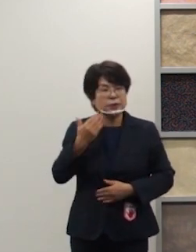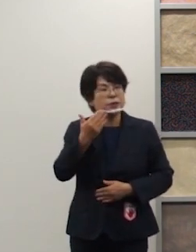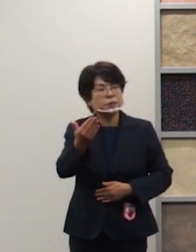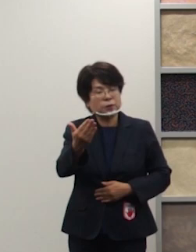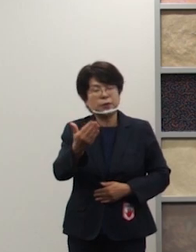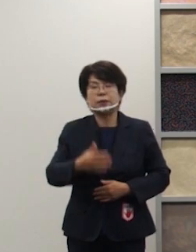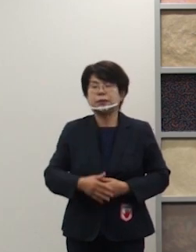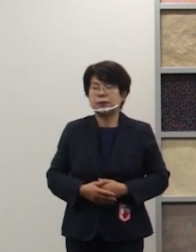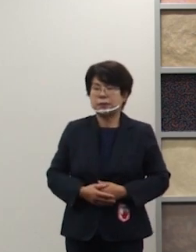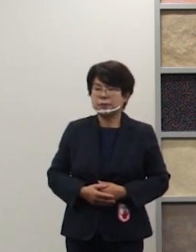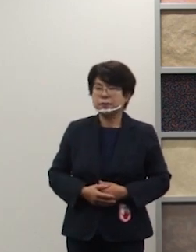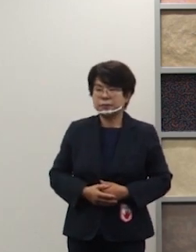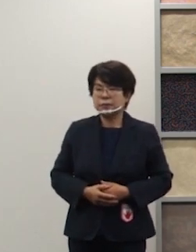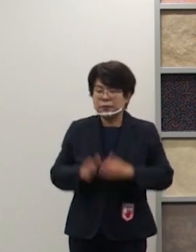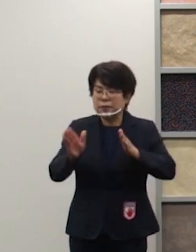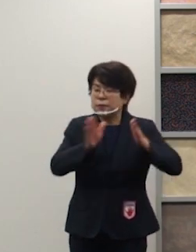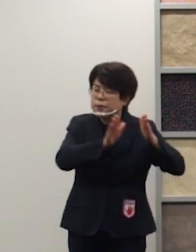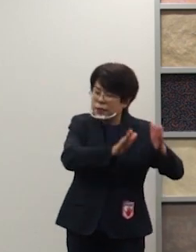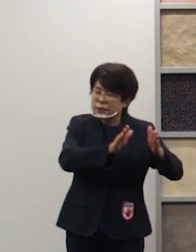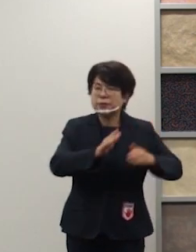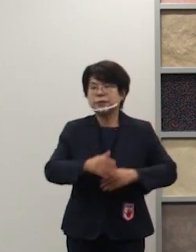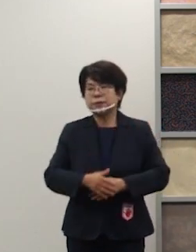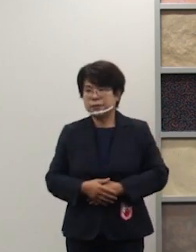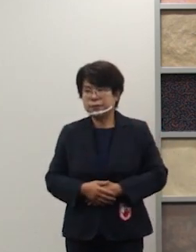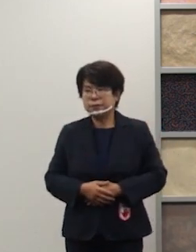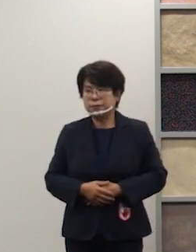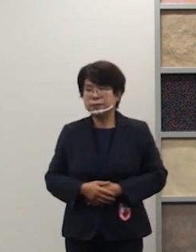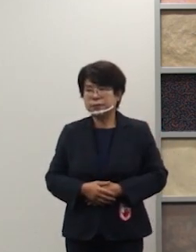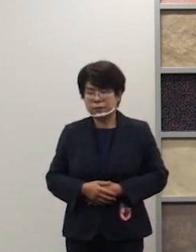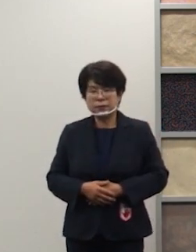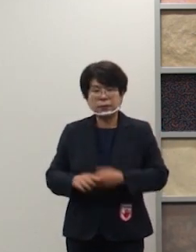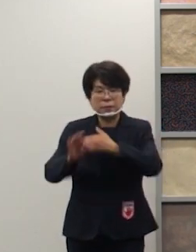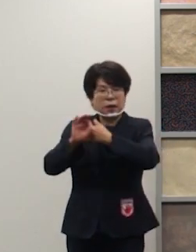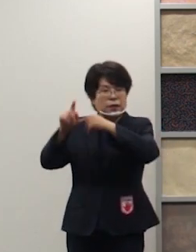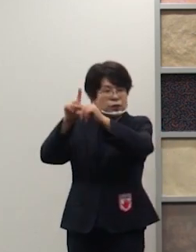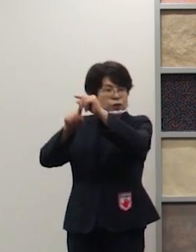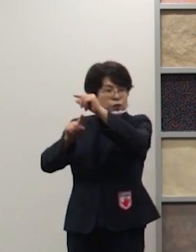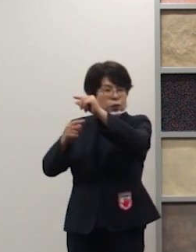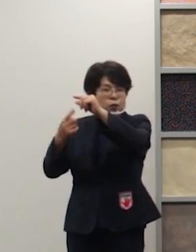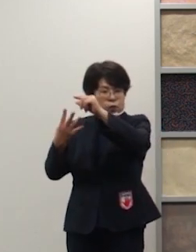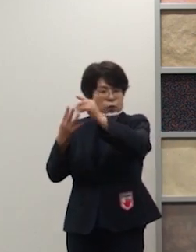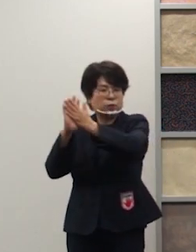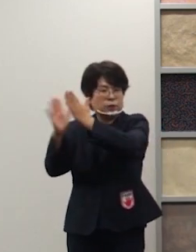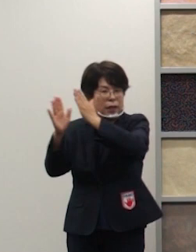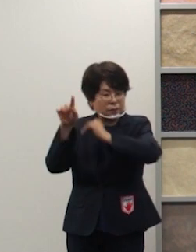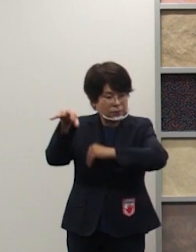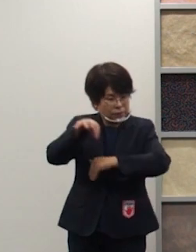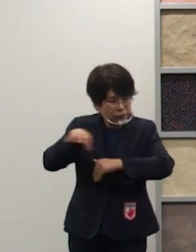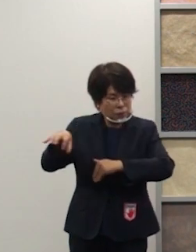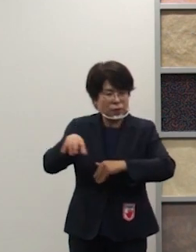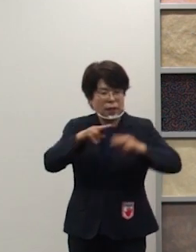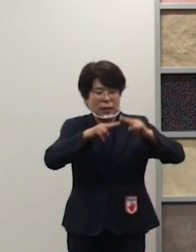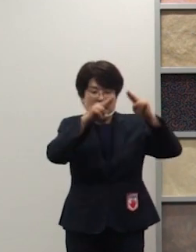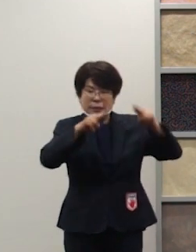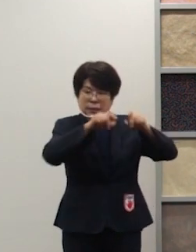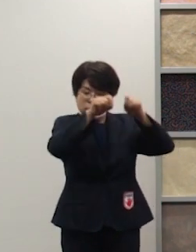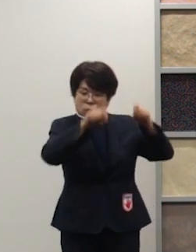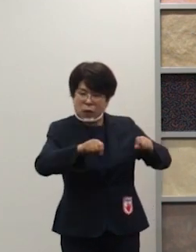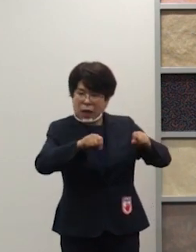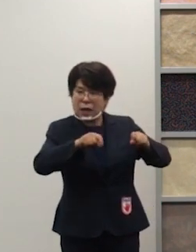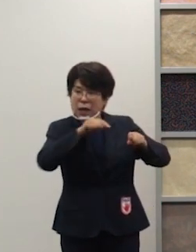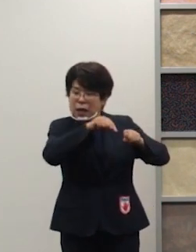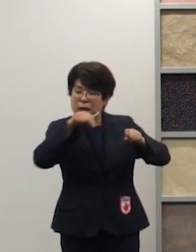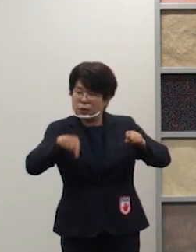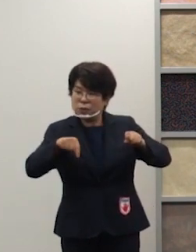もう一件伺うんですけれども、別の話なんですけれども、中央4県ですとか静岡との協調というかそういったあの連携に関し